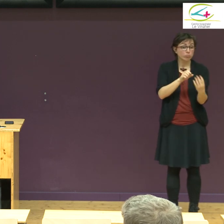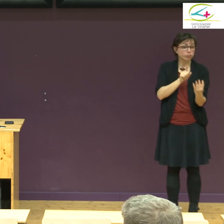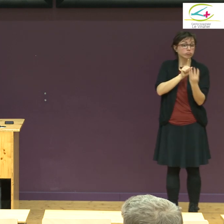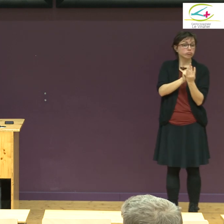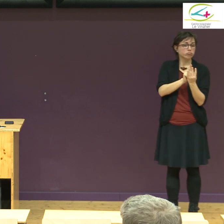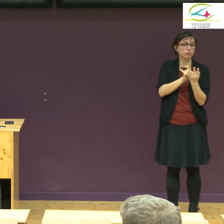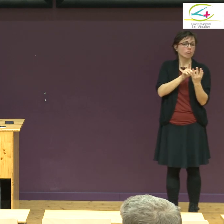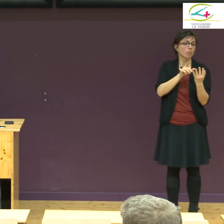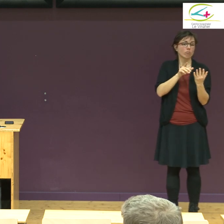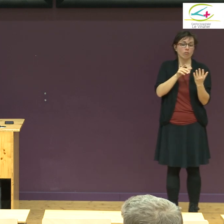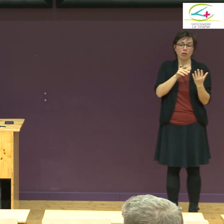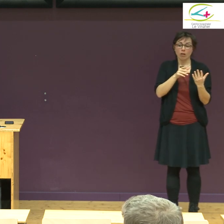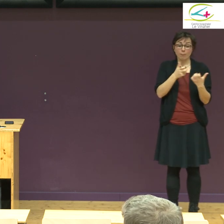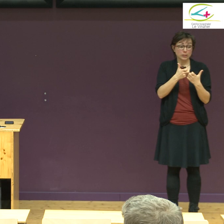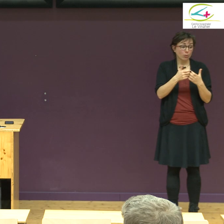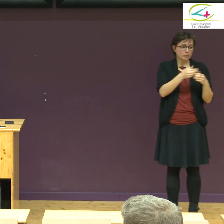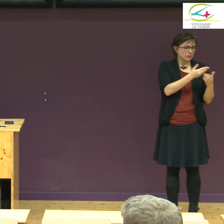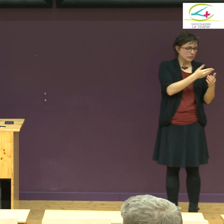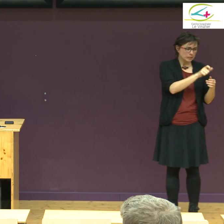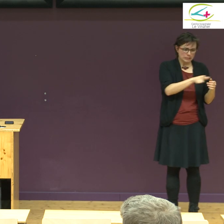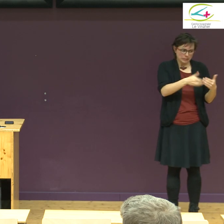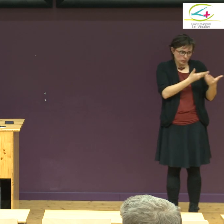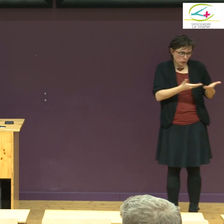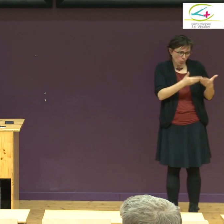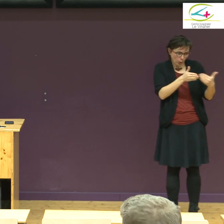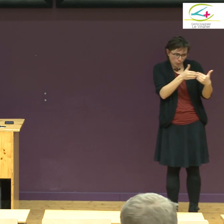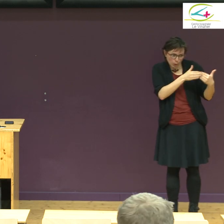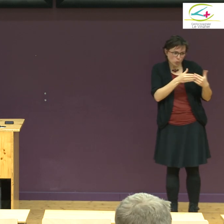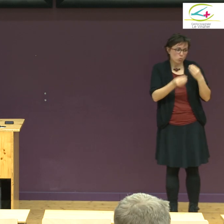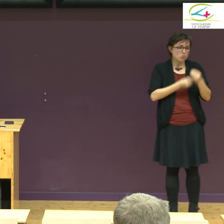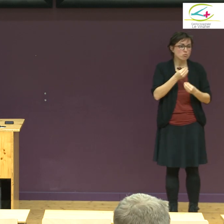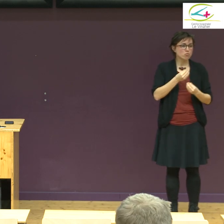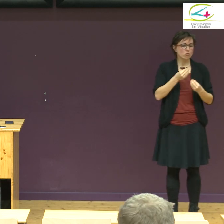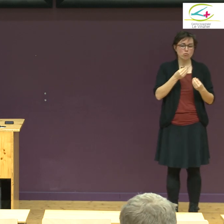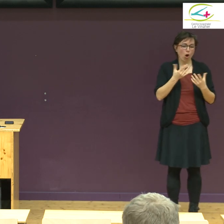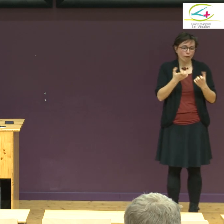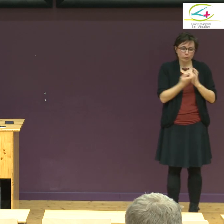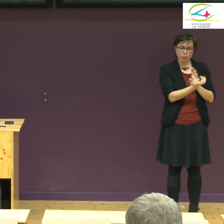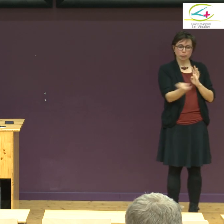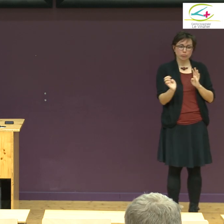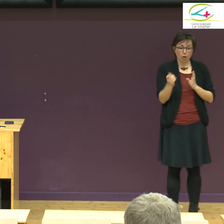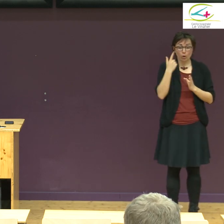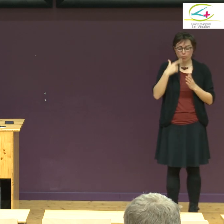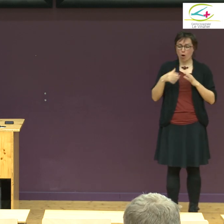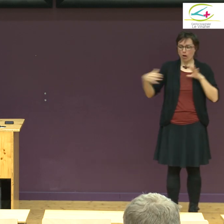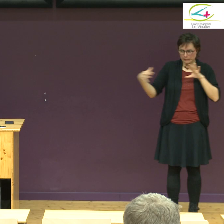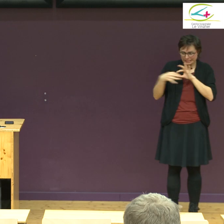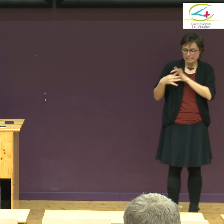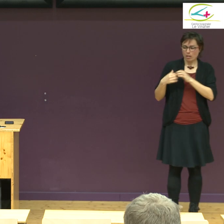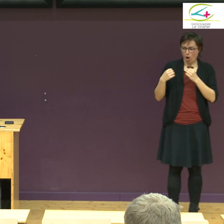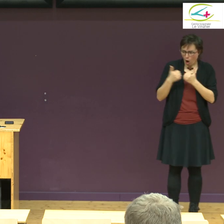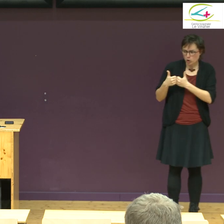des personnes qui peuvent être dans la même situation, qui peuvent tout court avoir envie d'être autour de la table pour aller mieux ensemble, pour créer du